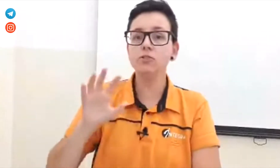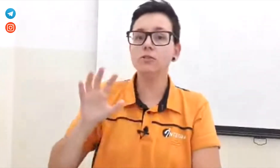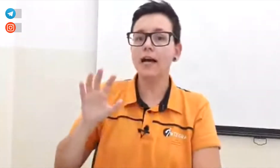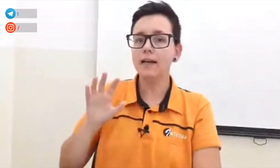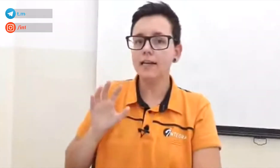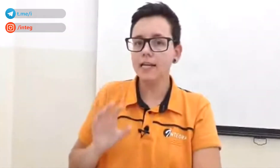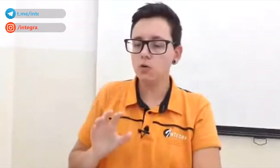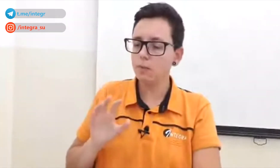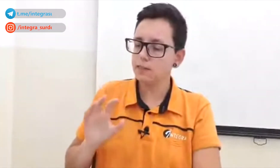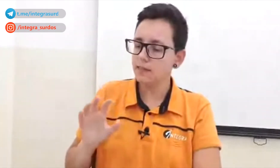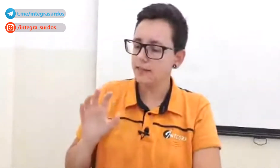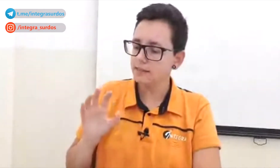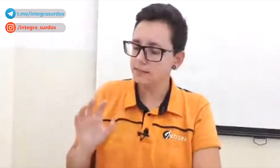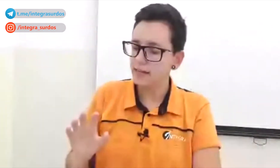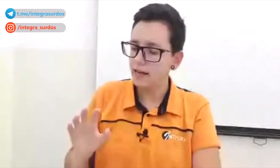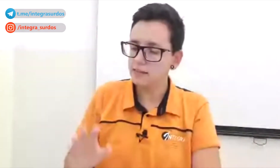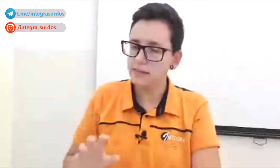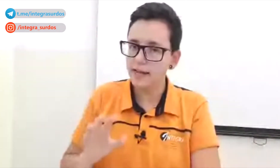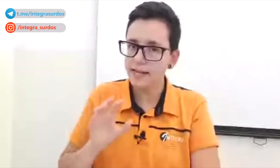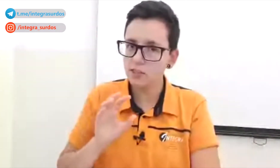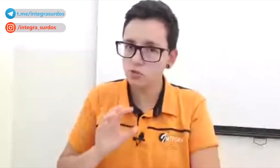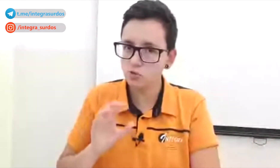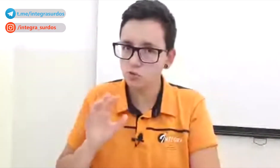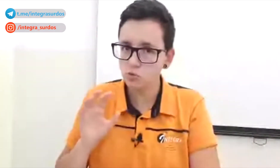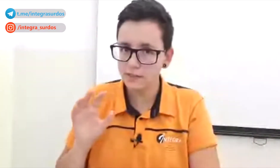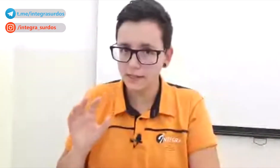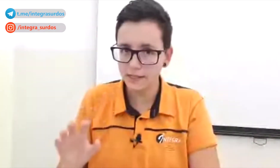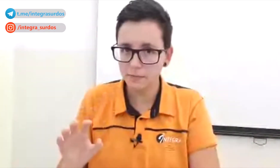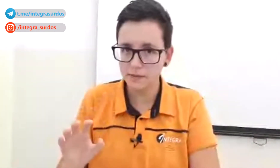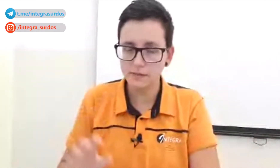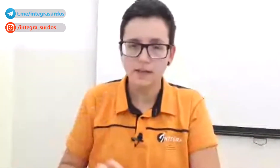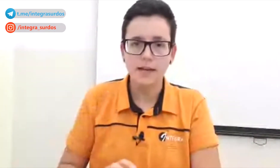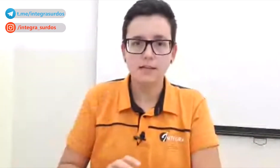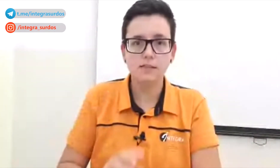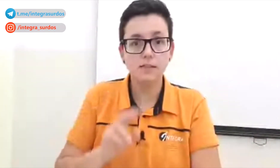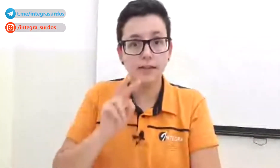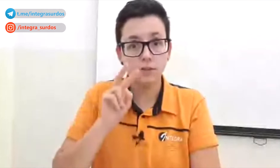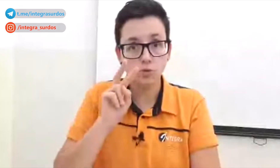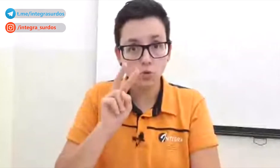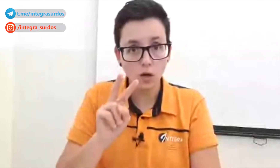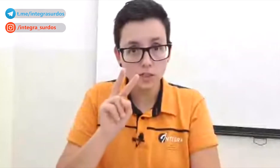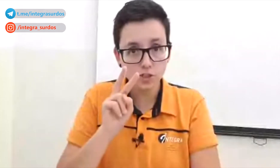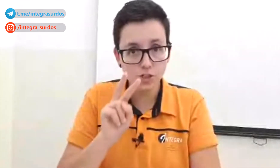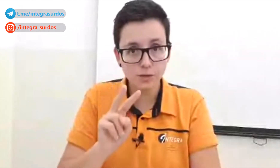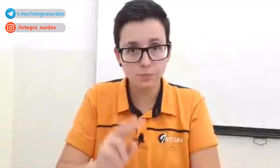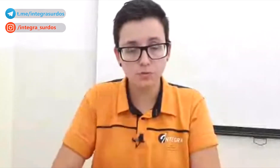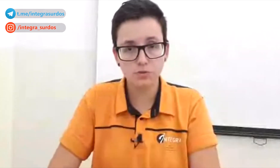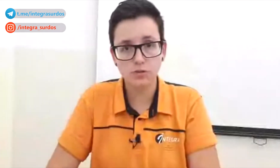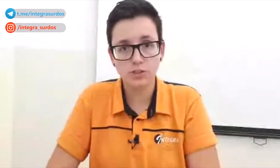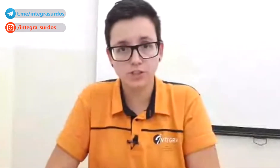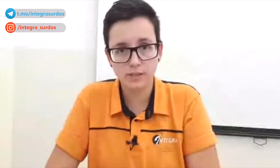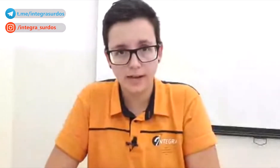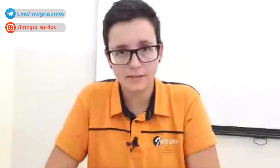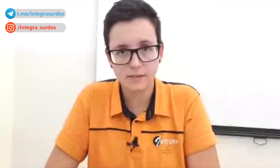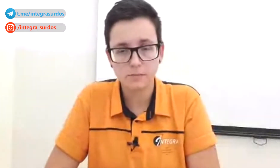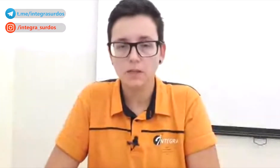Dentro da língua brasileira de sinais, da estrutura da Libras, existem dois tipos de sinais.